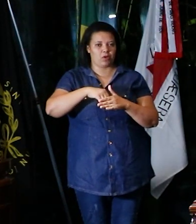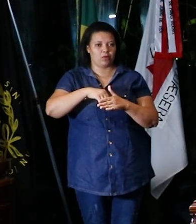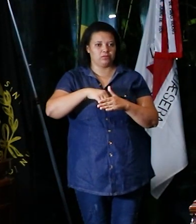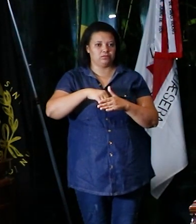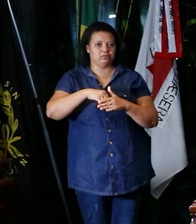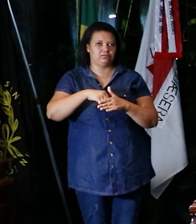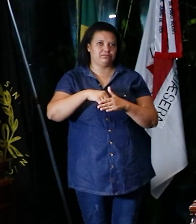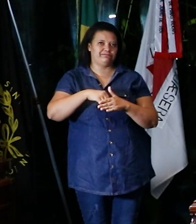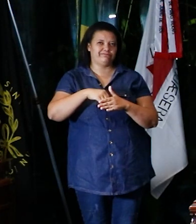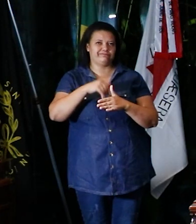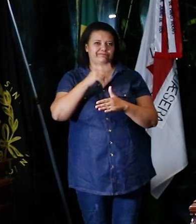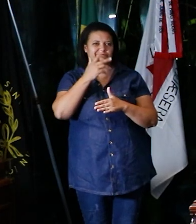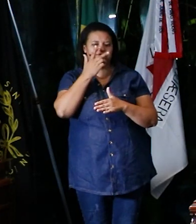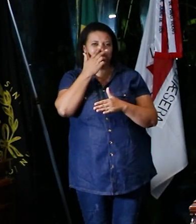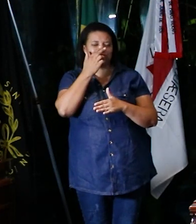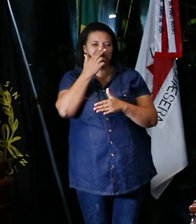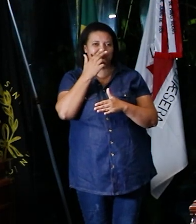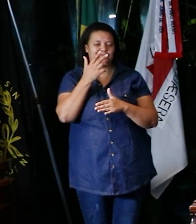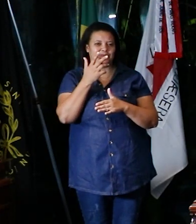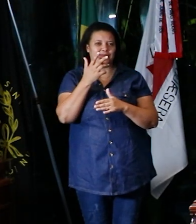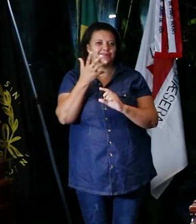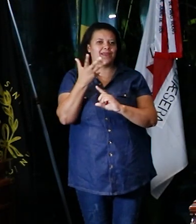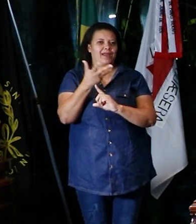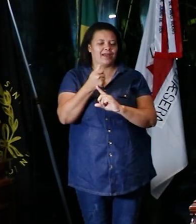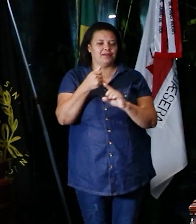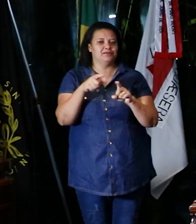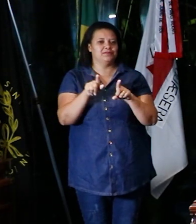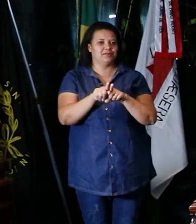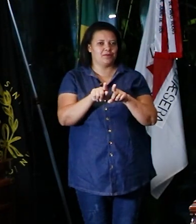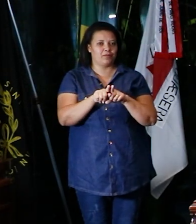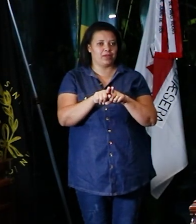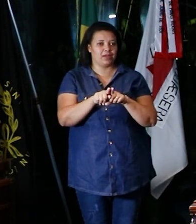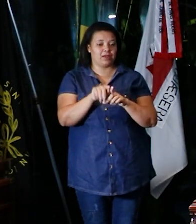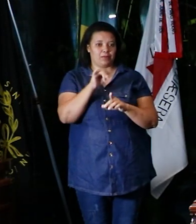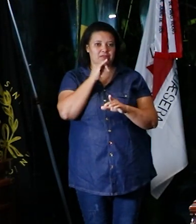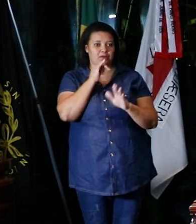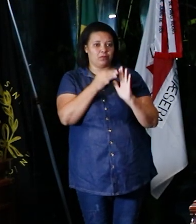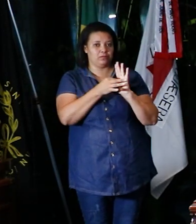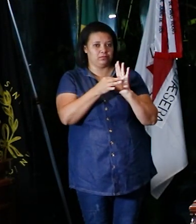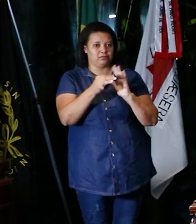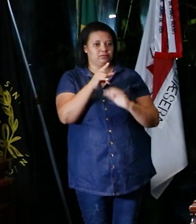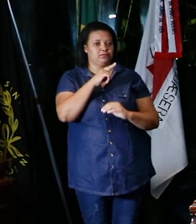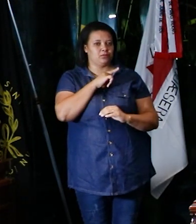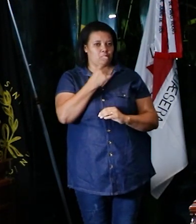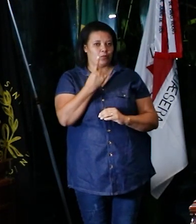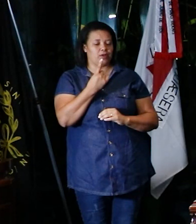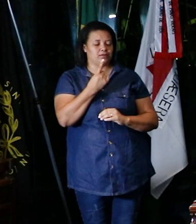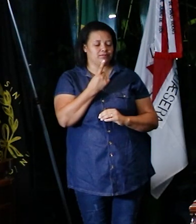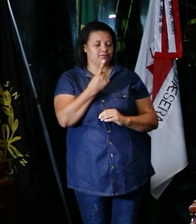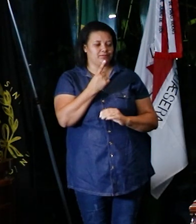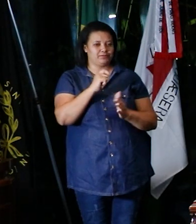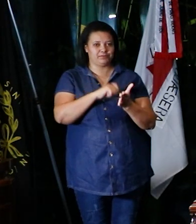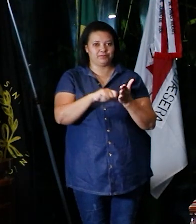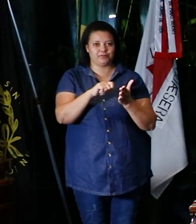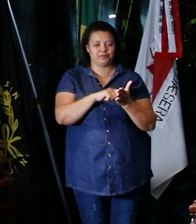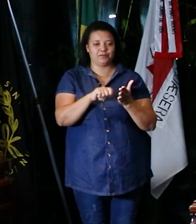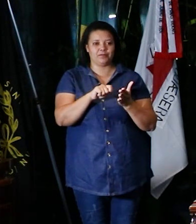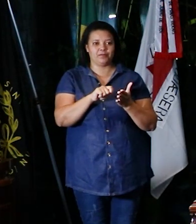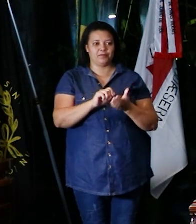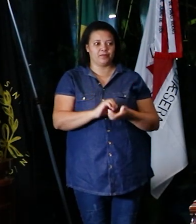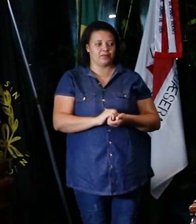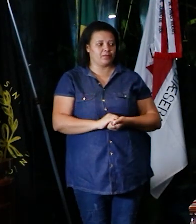arte. Eu não sei se vocês conhecem uma crônica que ele fez de despedida